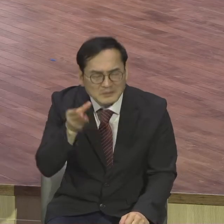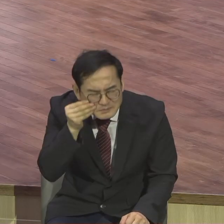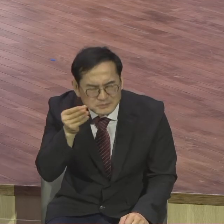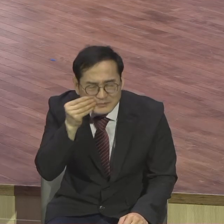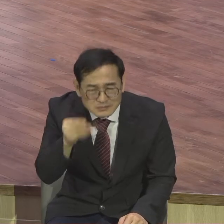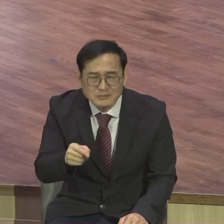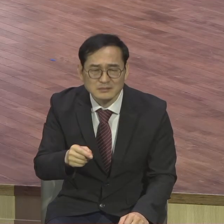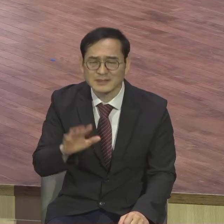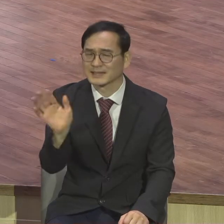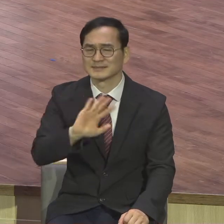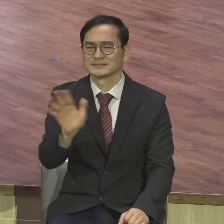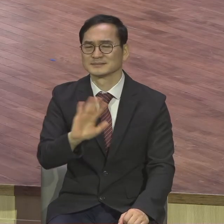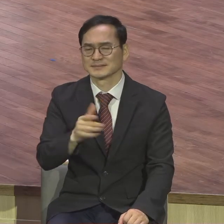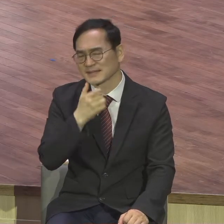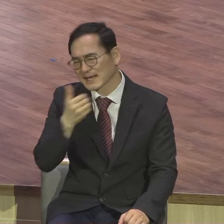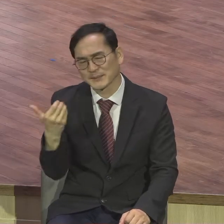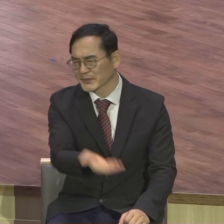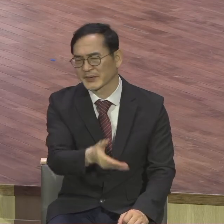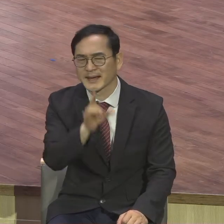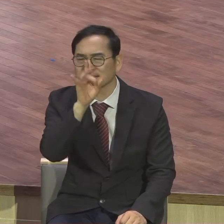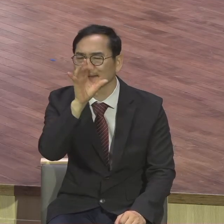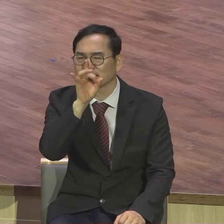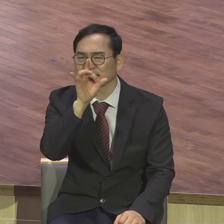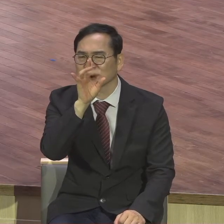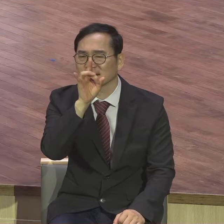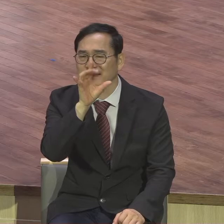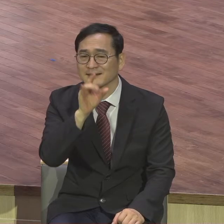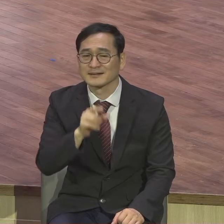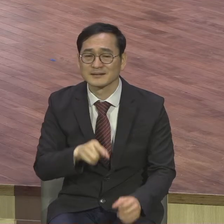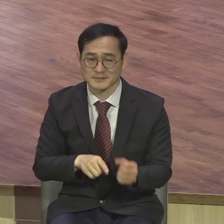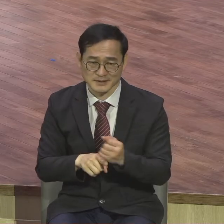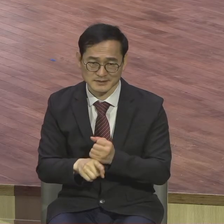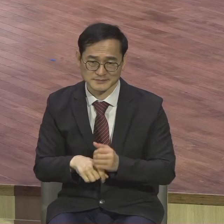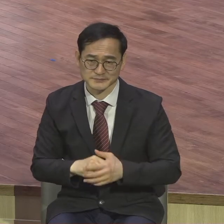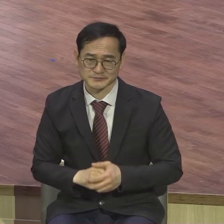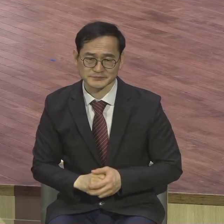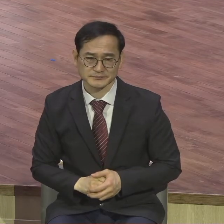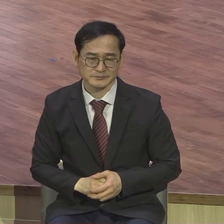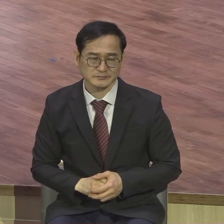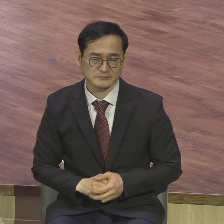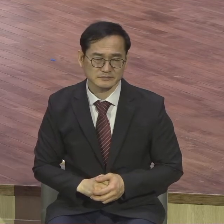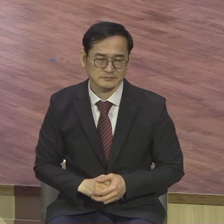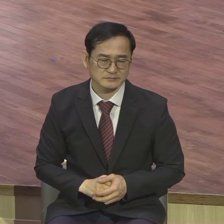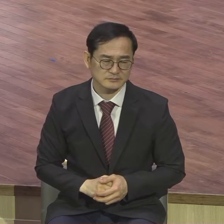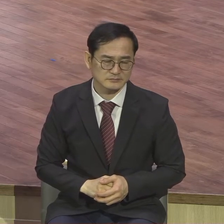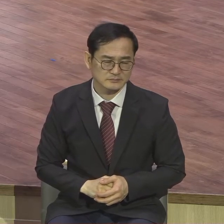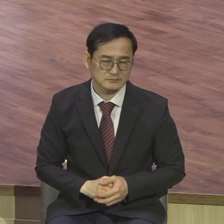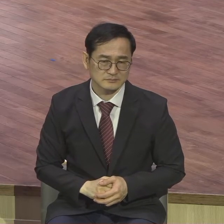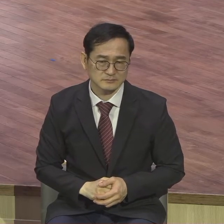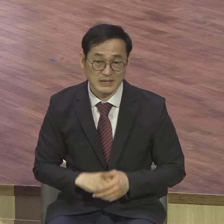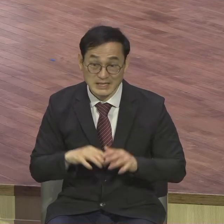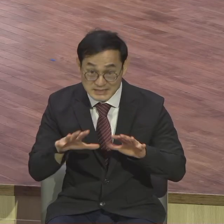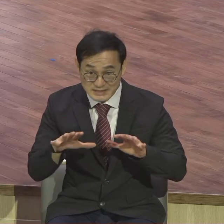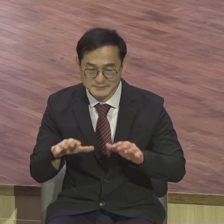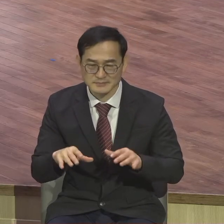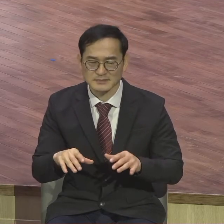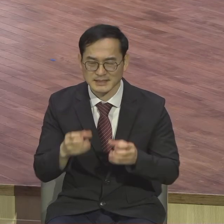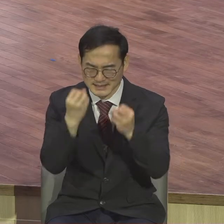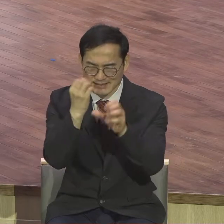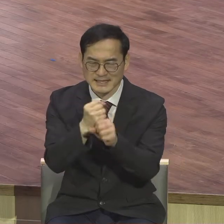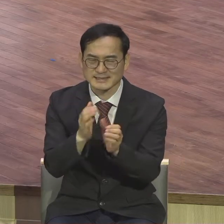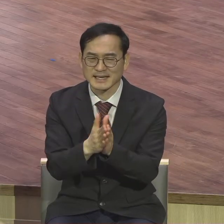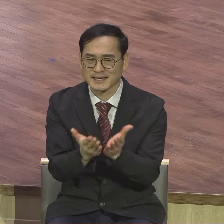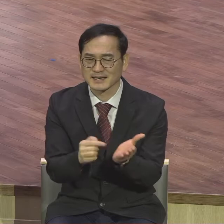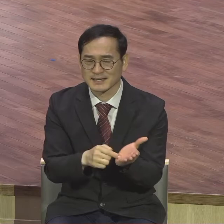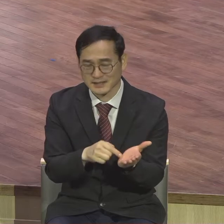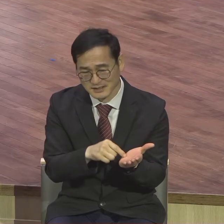창세기 3장의 세상 현장은 갈수록 뭐요 영적인 혼합주의입니다. 영적 혼합 이게 득세하고 있어요. 사단이 가장